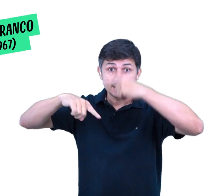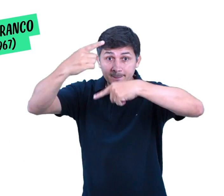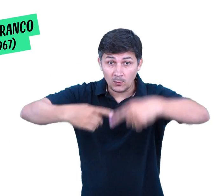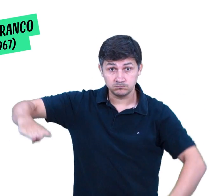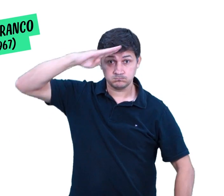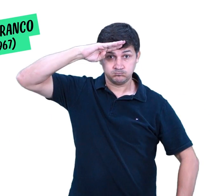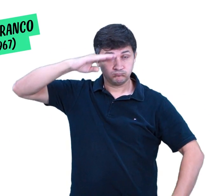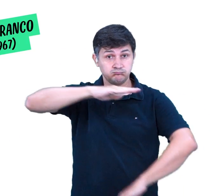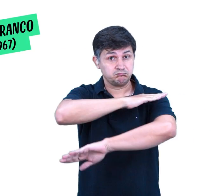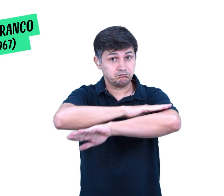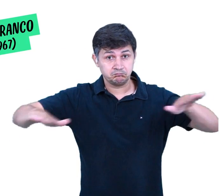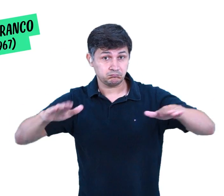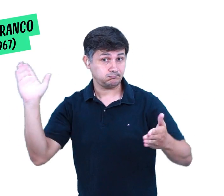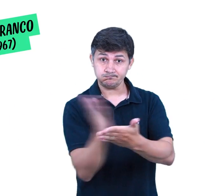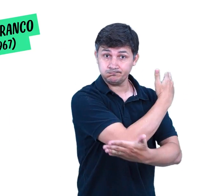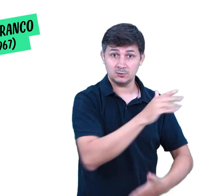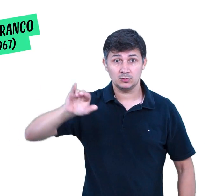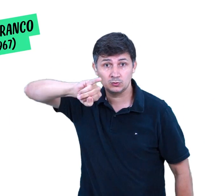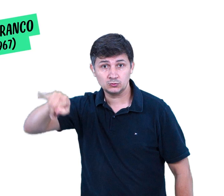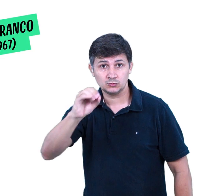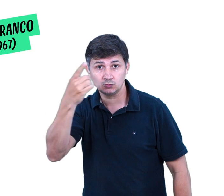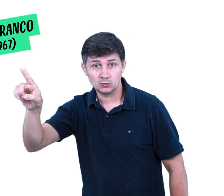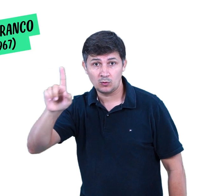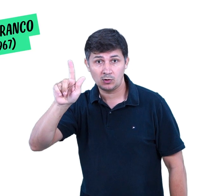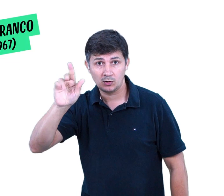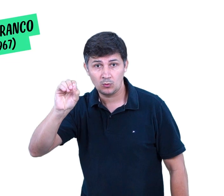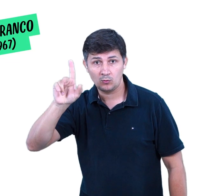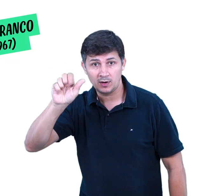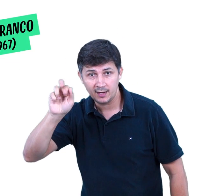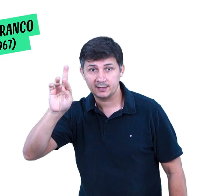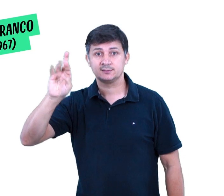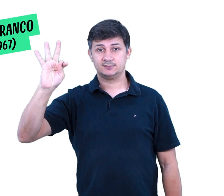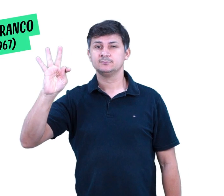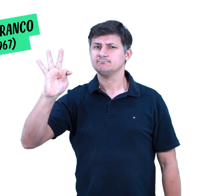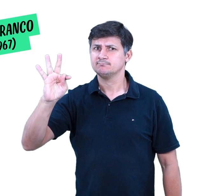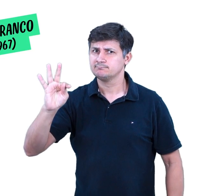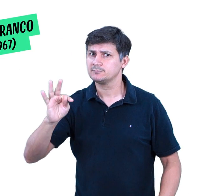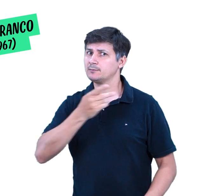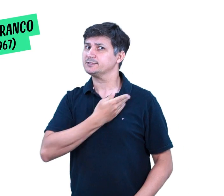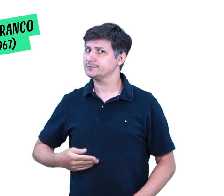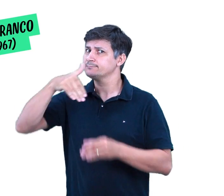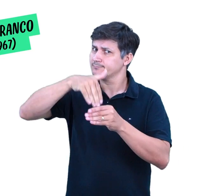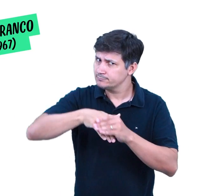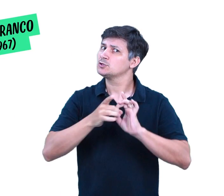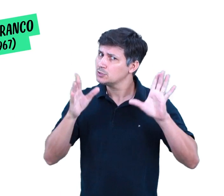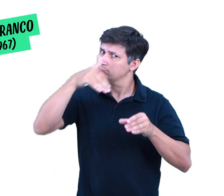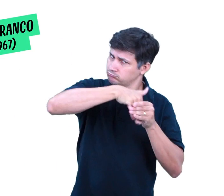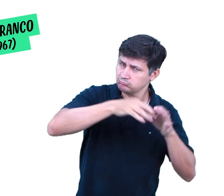militares derrubarem João Goulart, presidente eleito de forma democrática na época. Nesse primeiro momento, as medidas